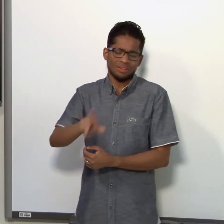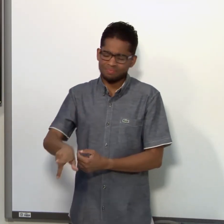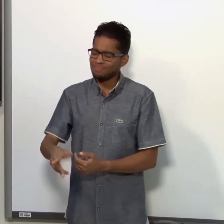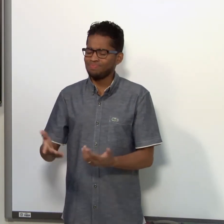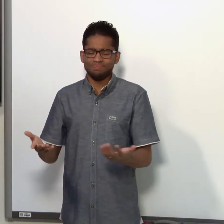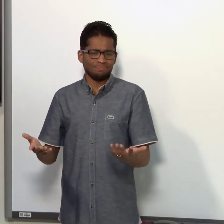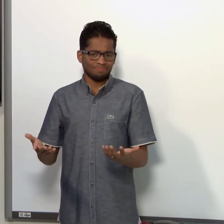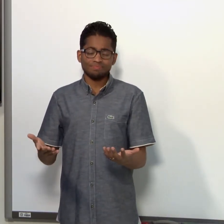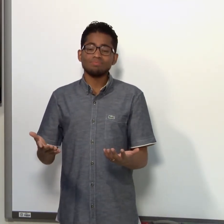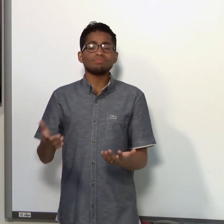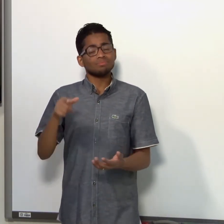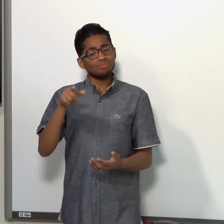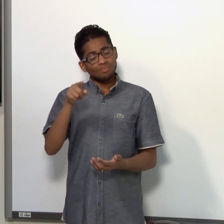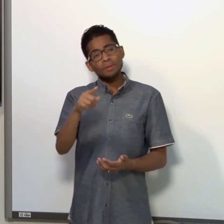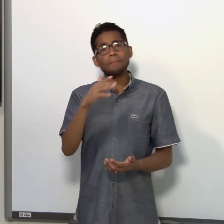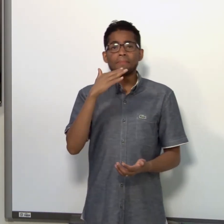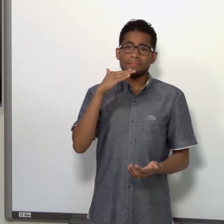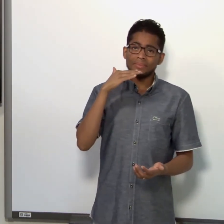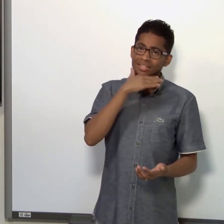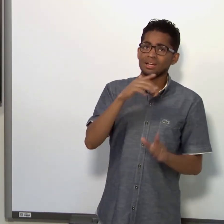Isso é bilinguismo? Não, né?